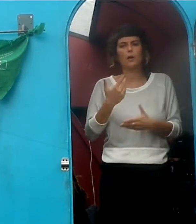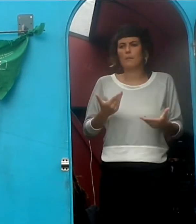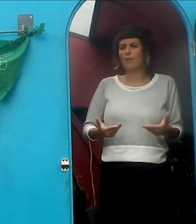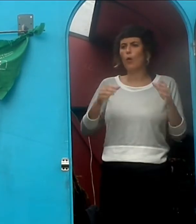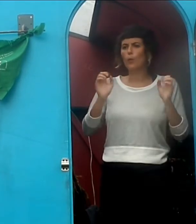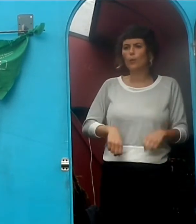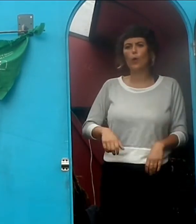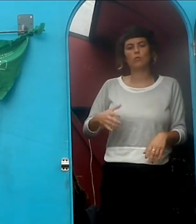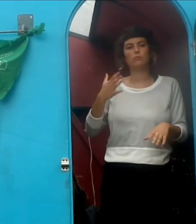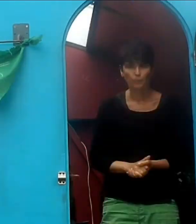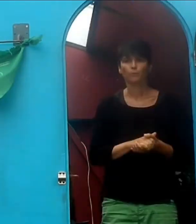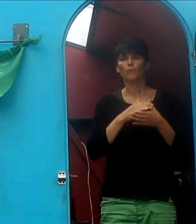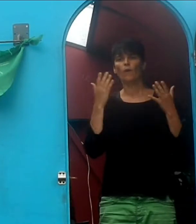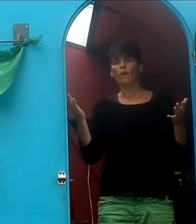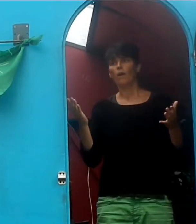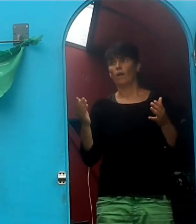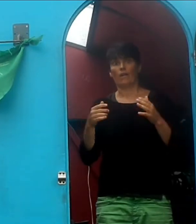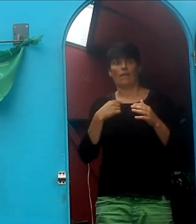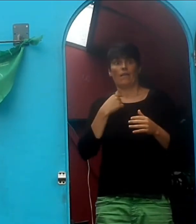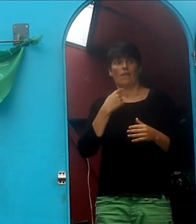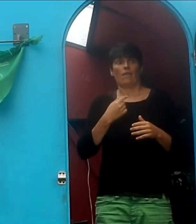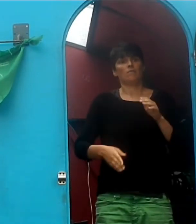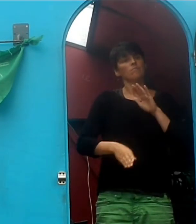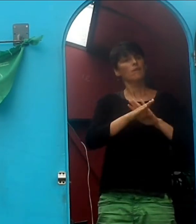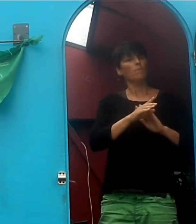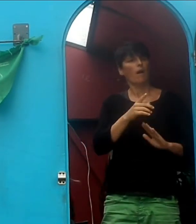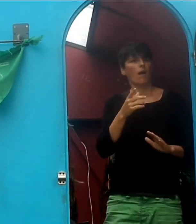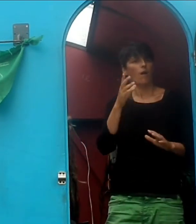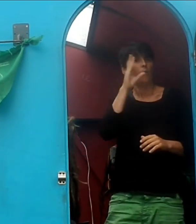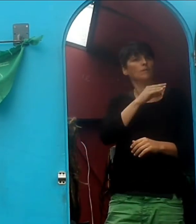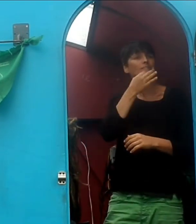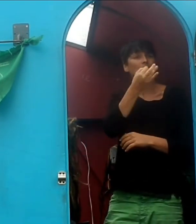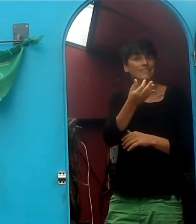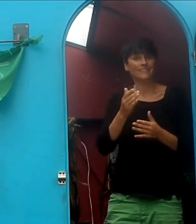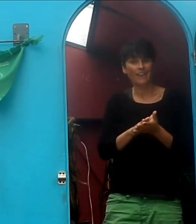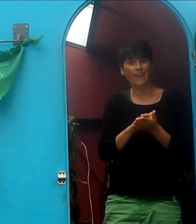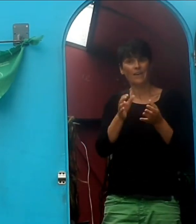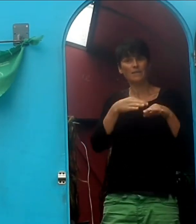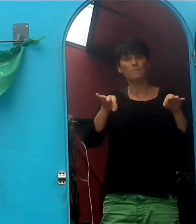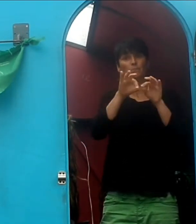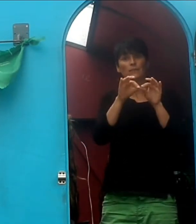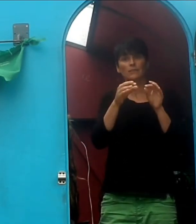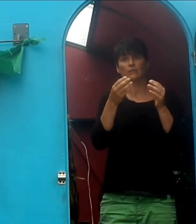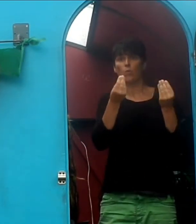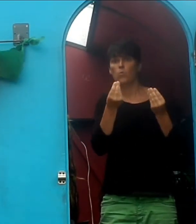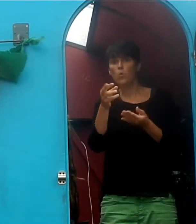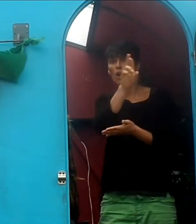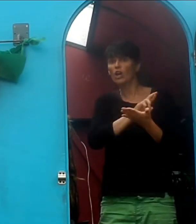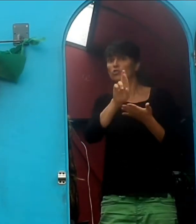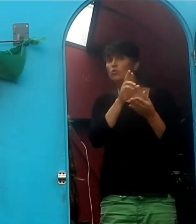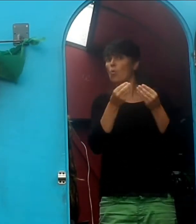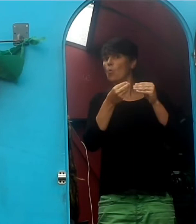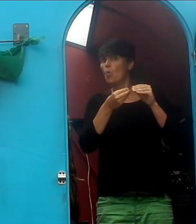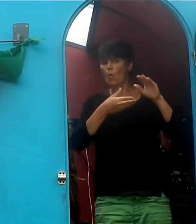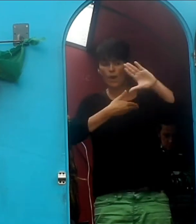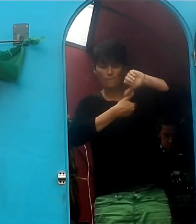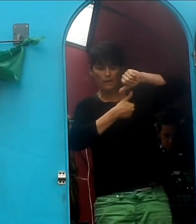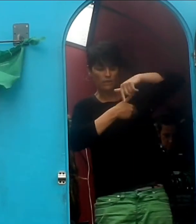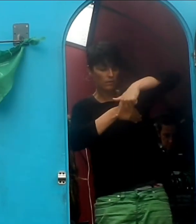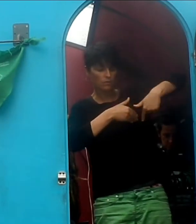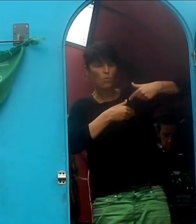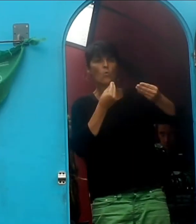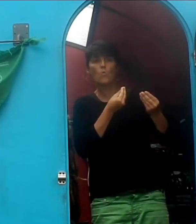le 13 juin. Et ce que j'ai pas dit au début, c'est quels pays et quelles régions en